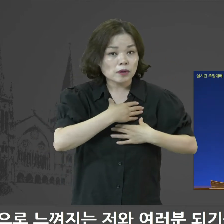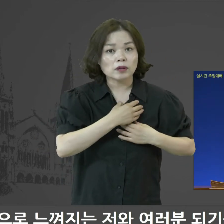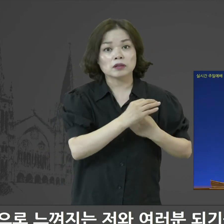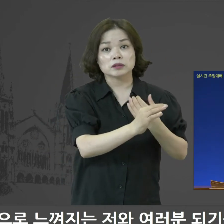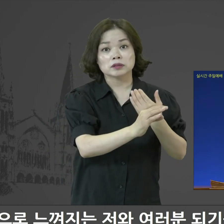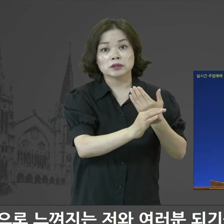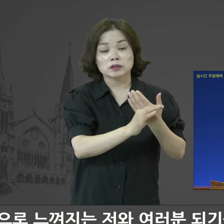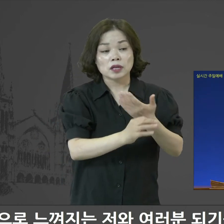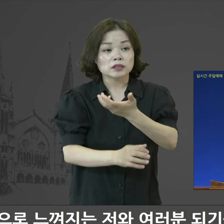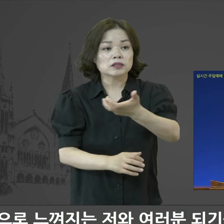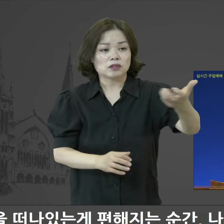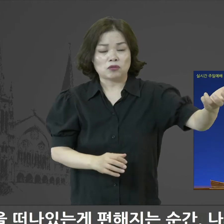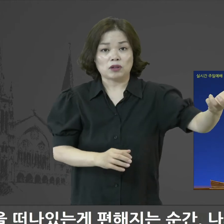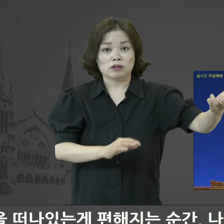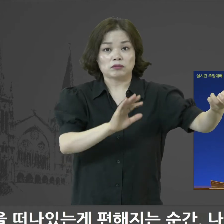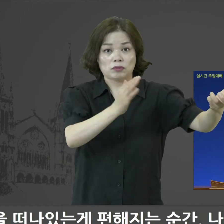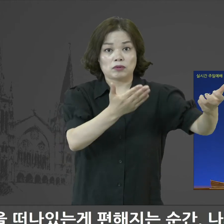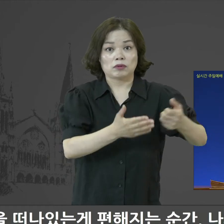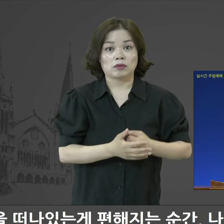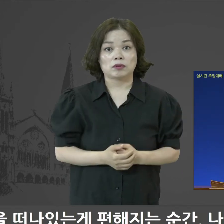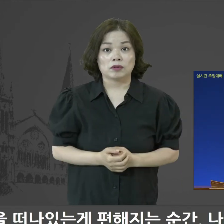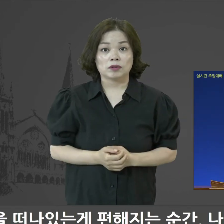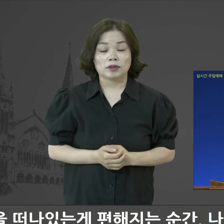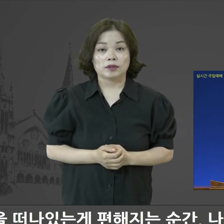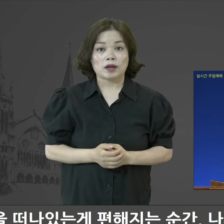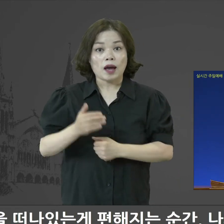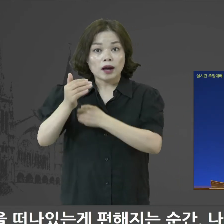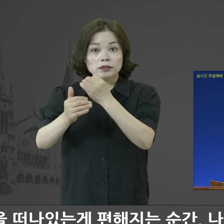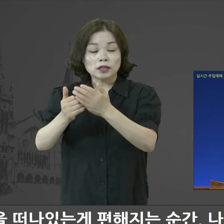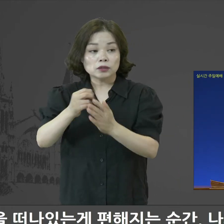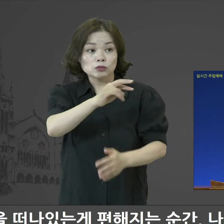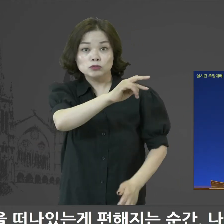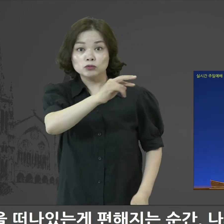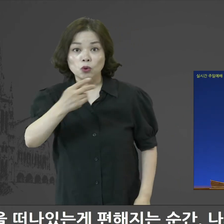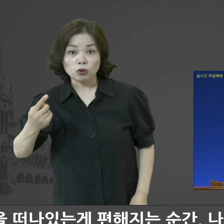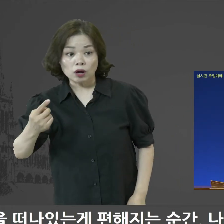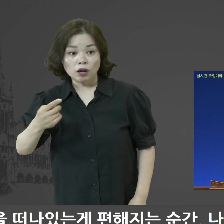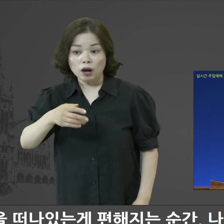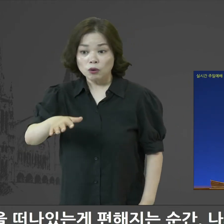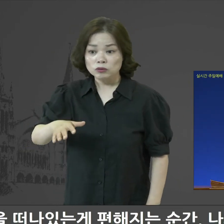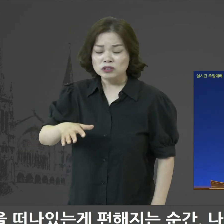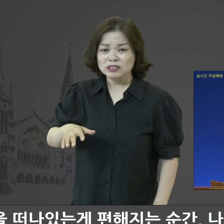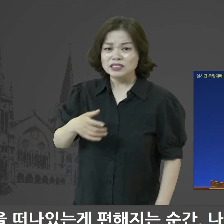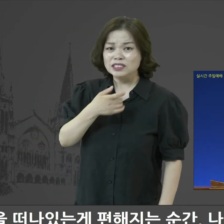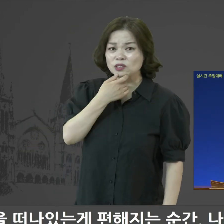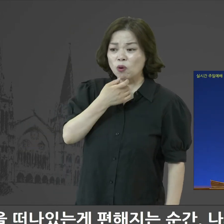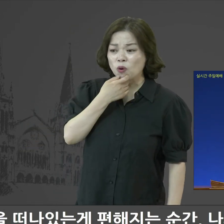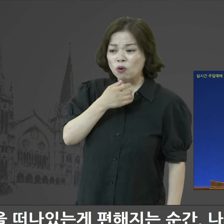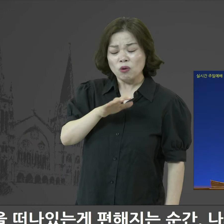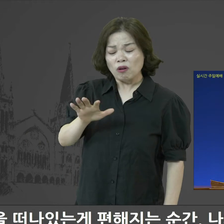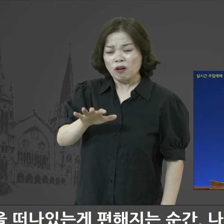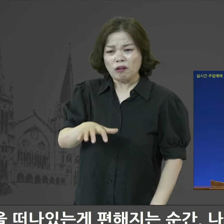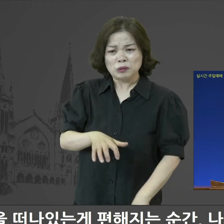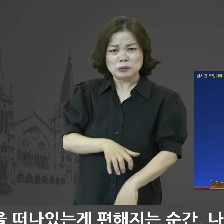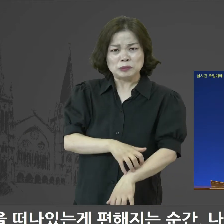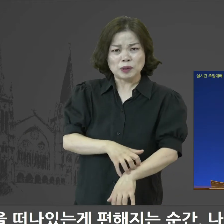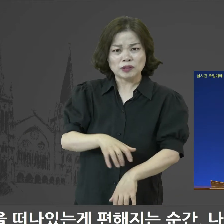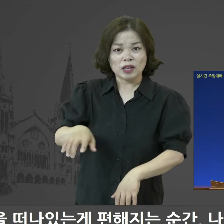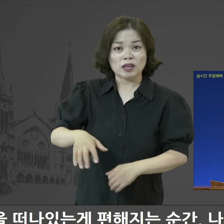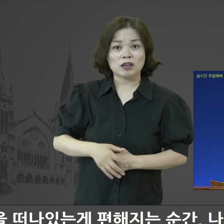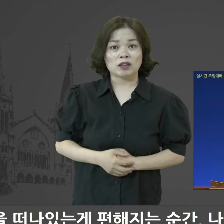보면 떠나 있게 되는 거죠. 하나님께로 돌아갈래도 돌아가기 싫어지는 겁니다. 돌아가는 게 불편해지는